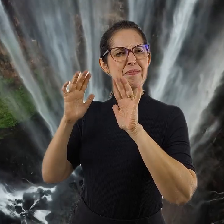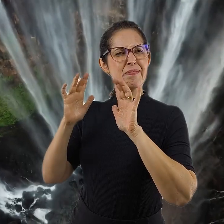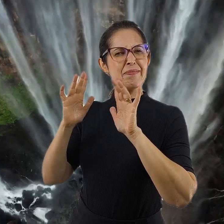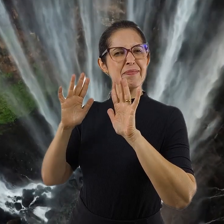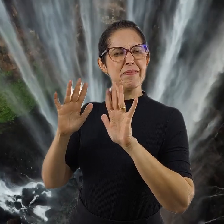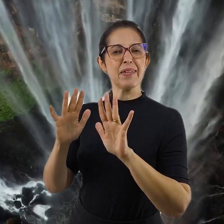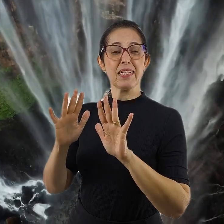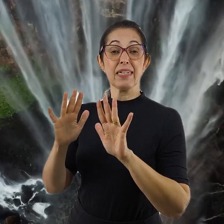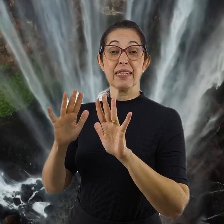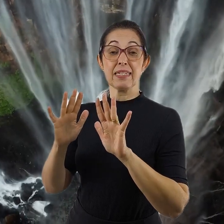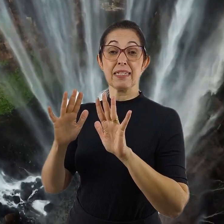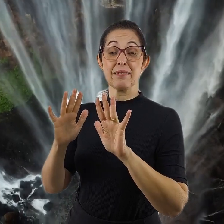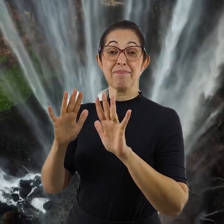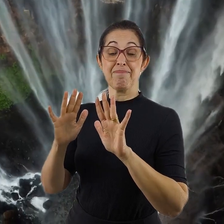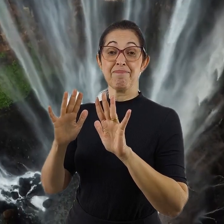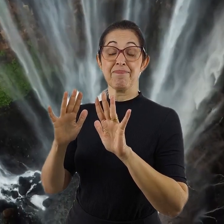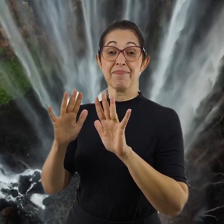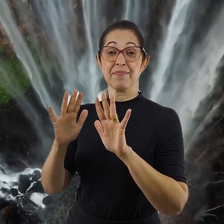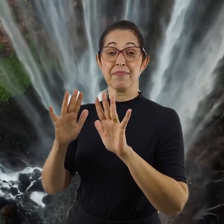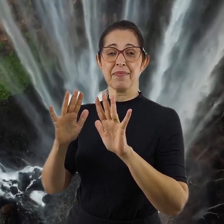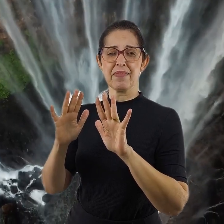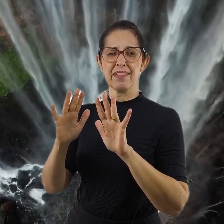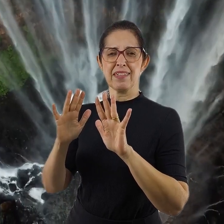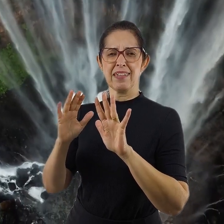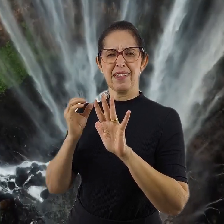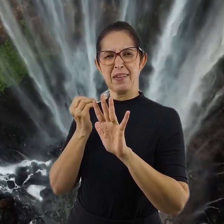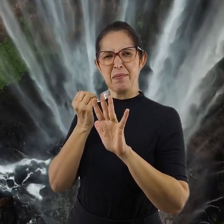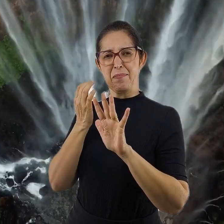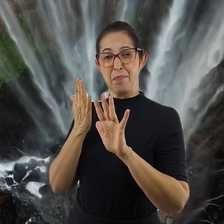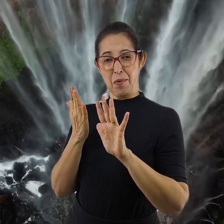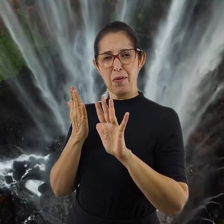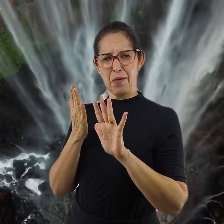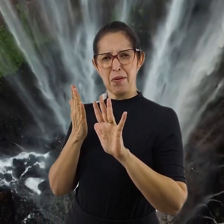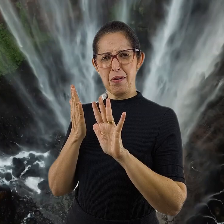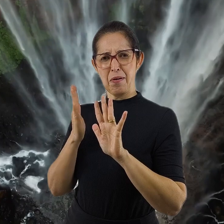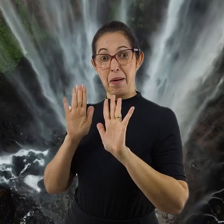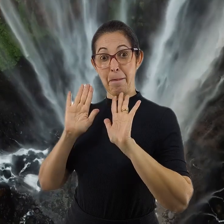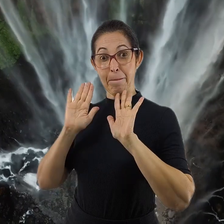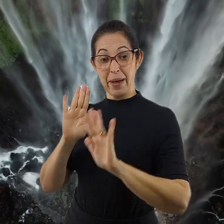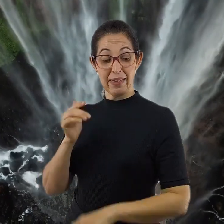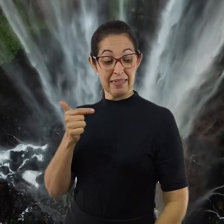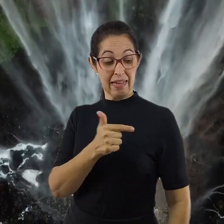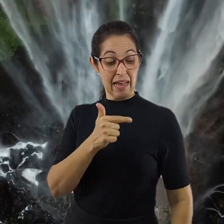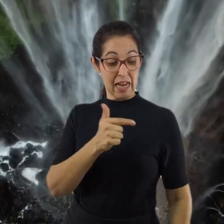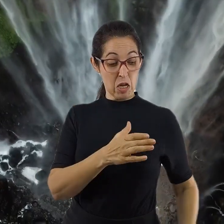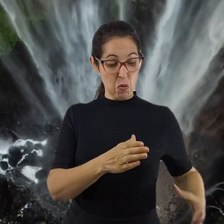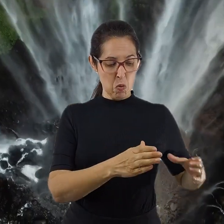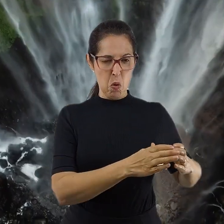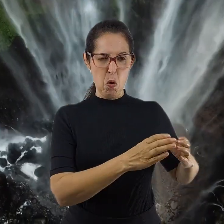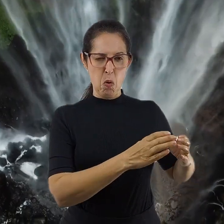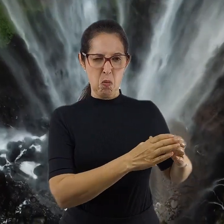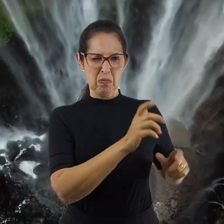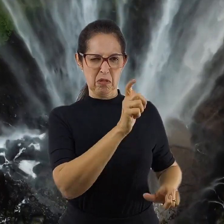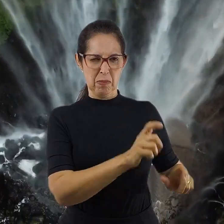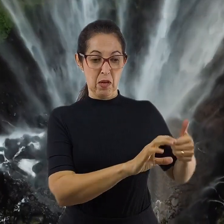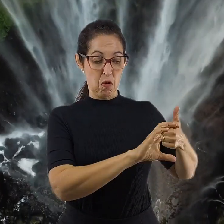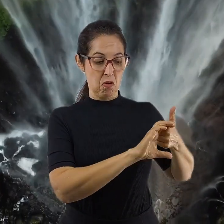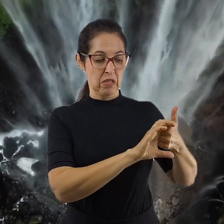infelizmente, não estamos aqui para criticar ninguém, mas há um cristianismo que esqueceu completamente